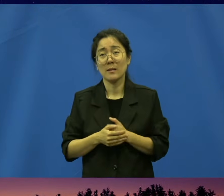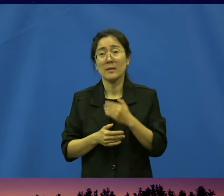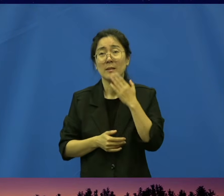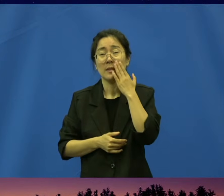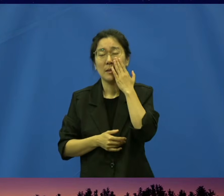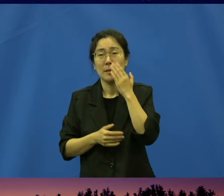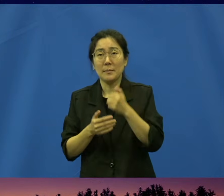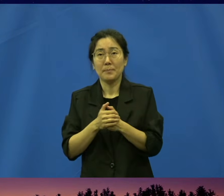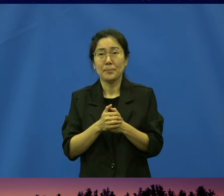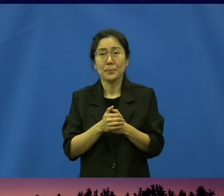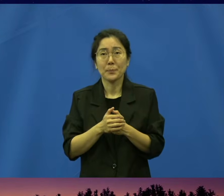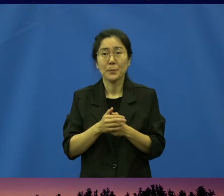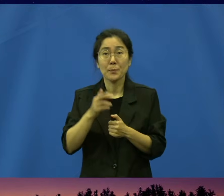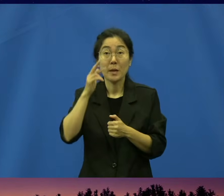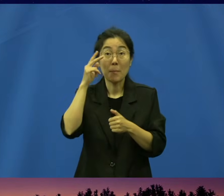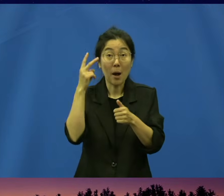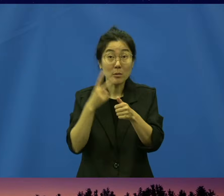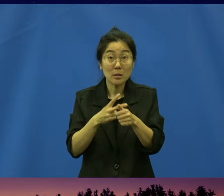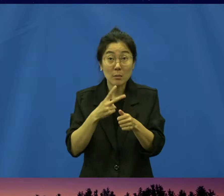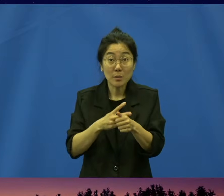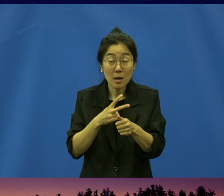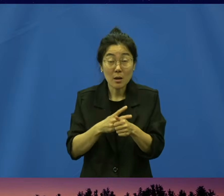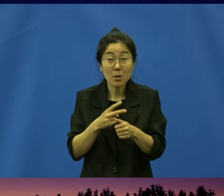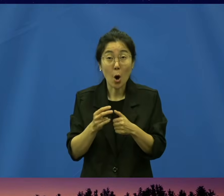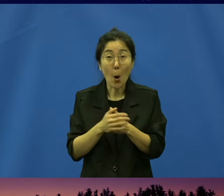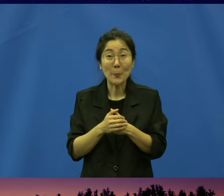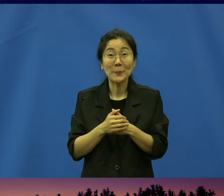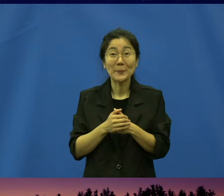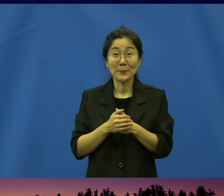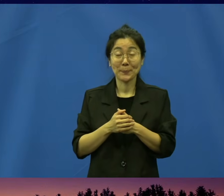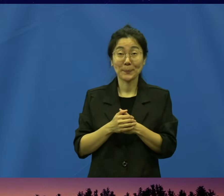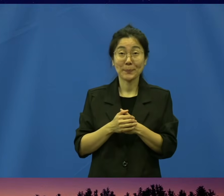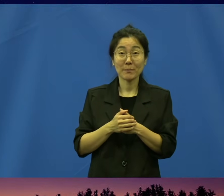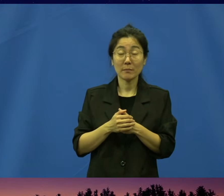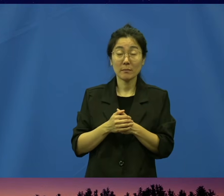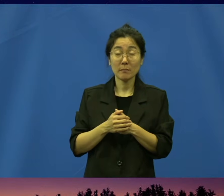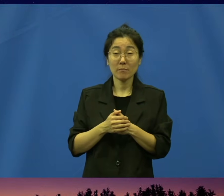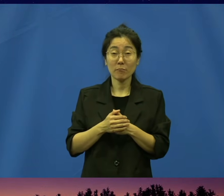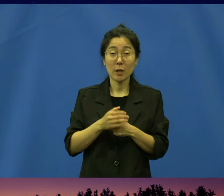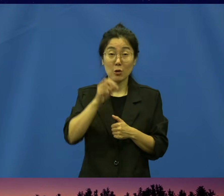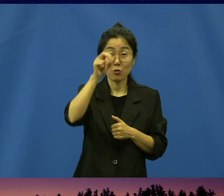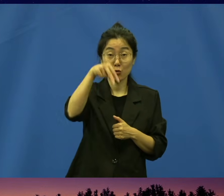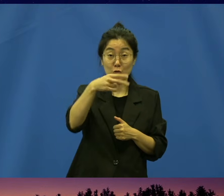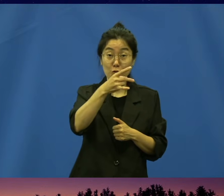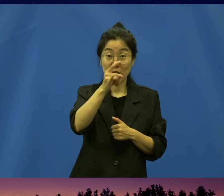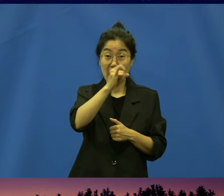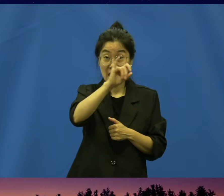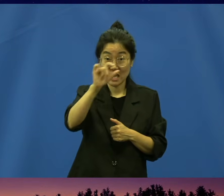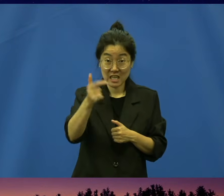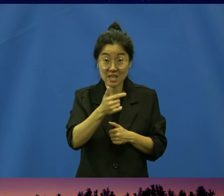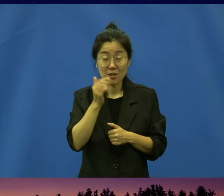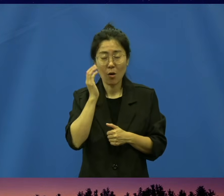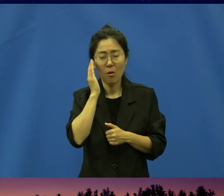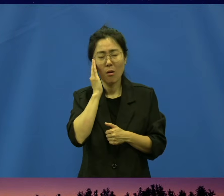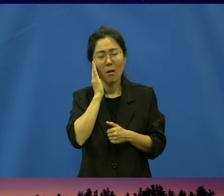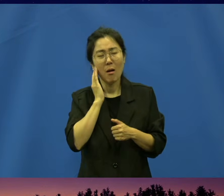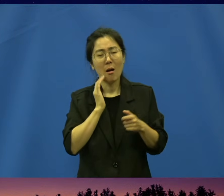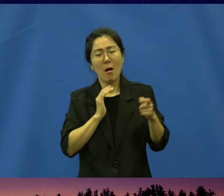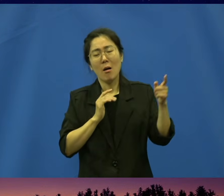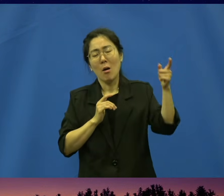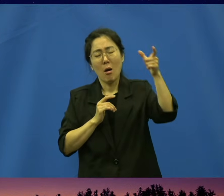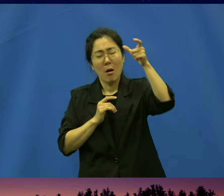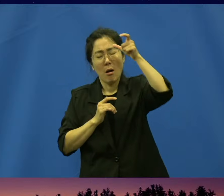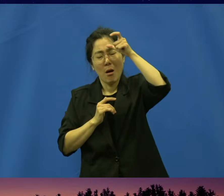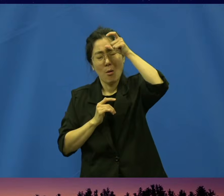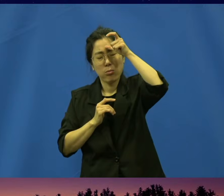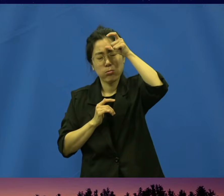진리다, 바울 강의에서 제가 말씀드렸죠. 유대주의자들은 자기들이 이게 진짜다 하고 믿는 그런 소견과 고집 때문에,